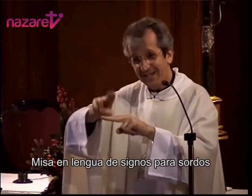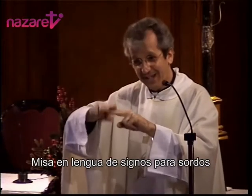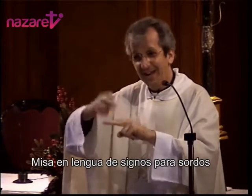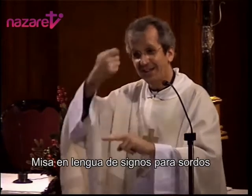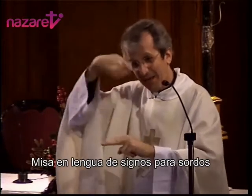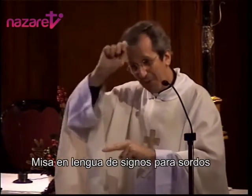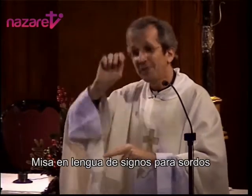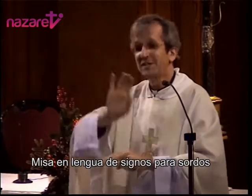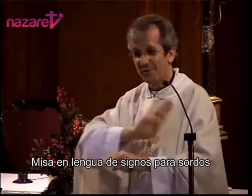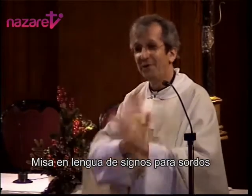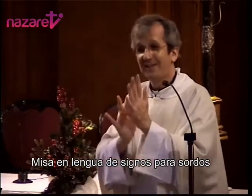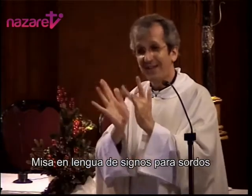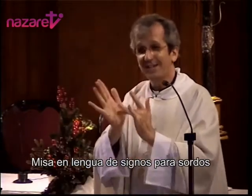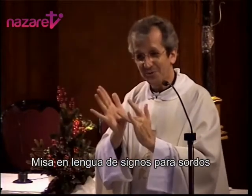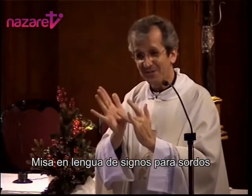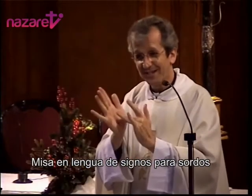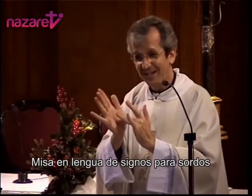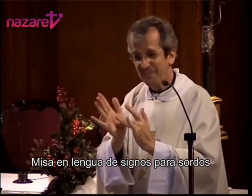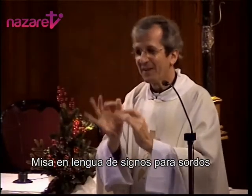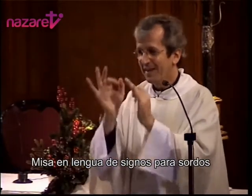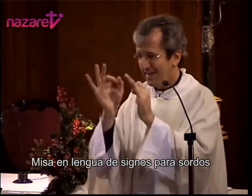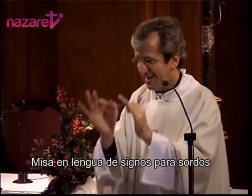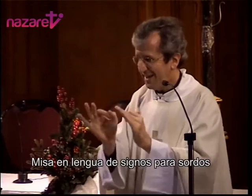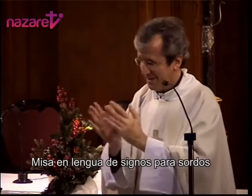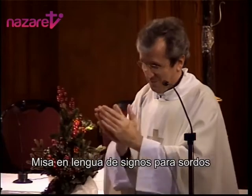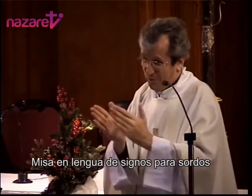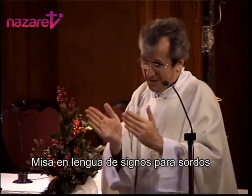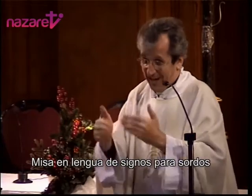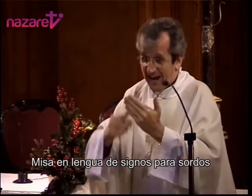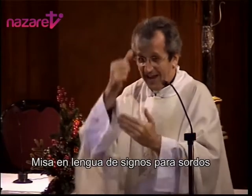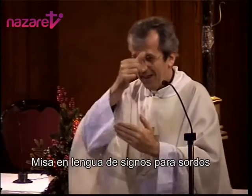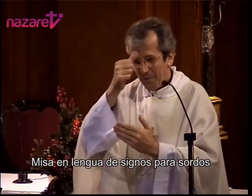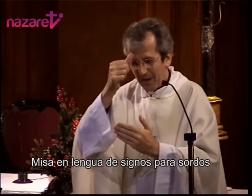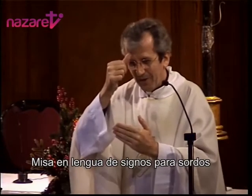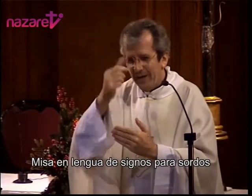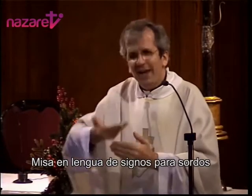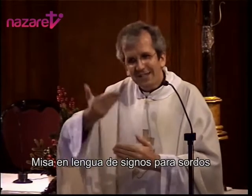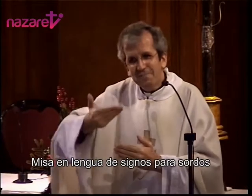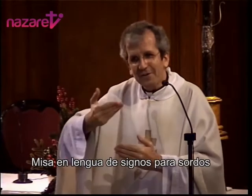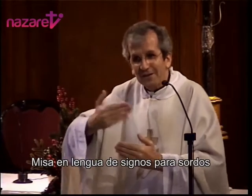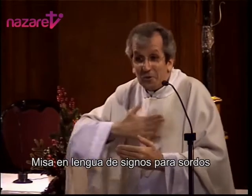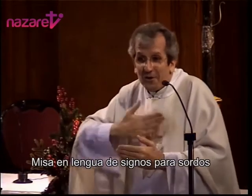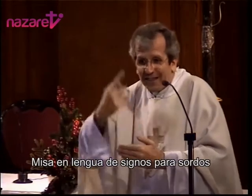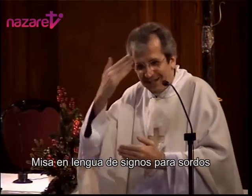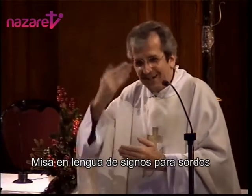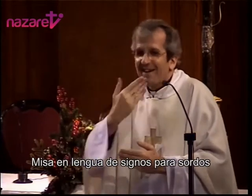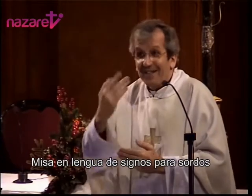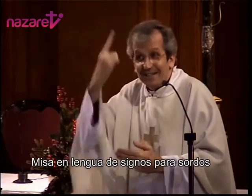fiesta del bautismo de Jesús. Y pues era el domingo. Es importante, yo gracias a Dios